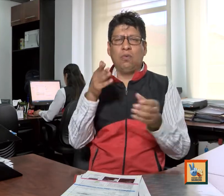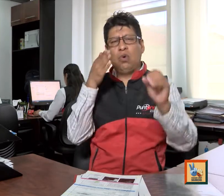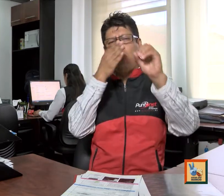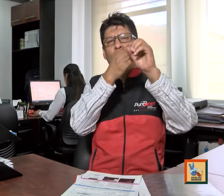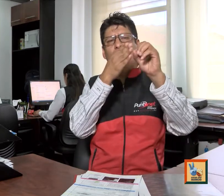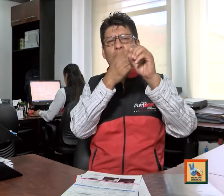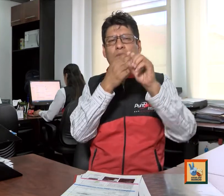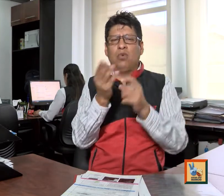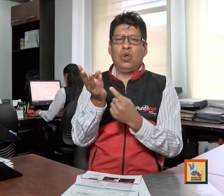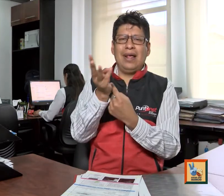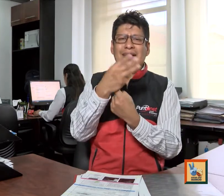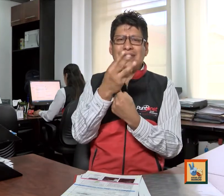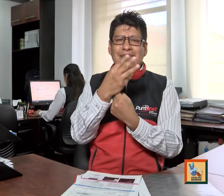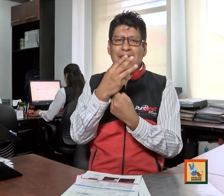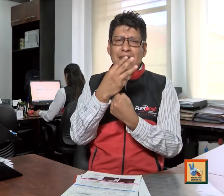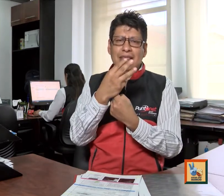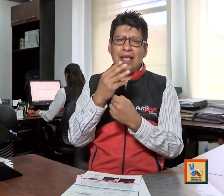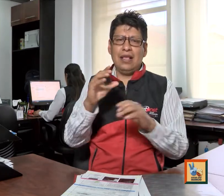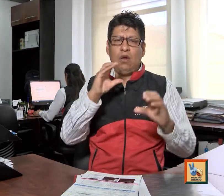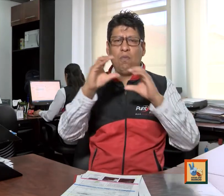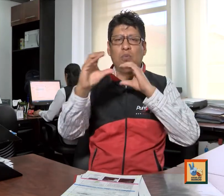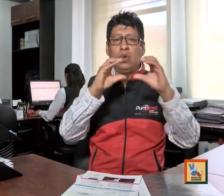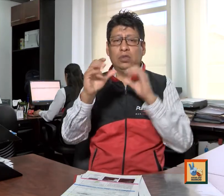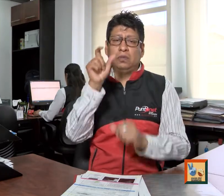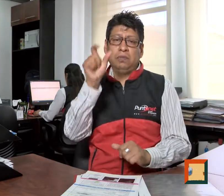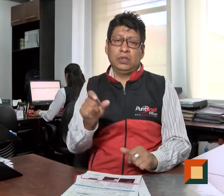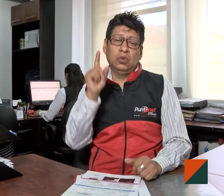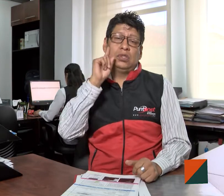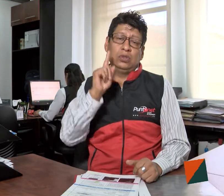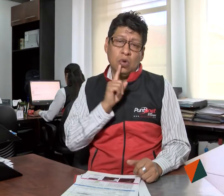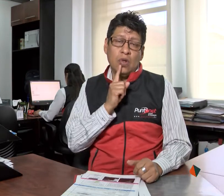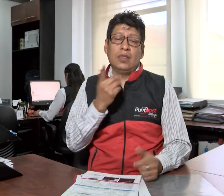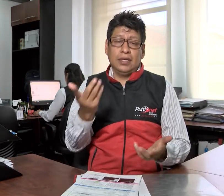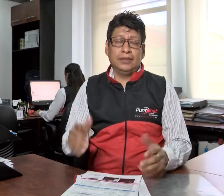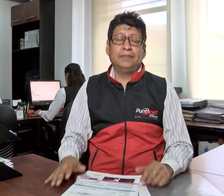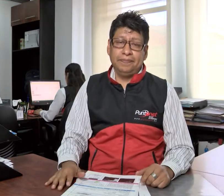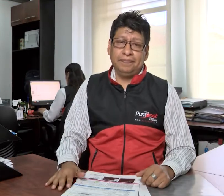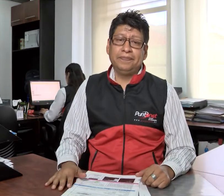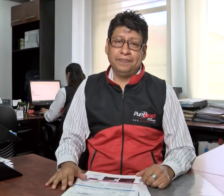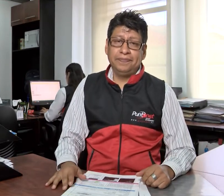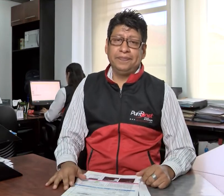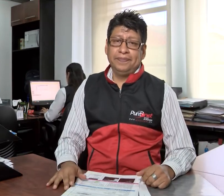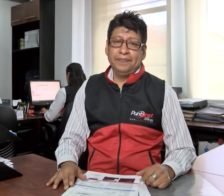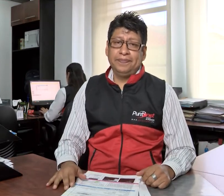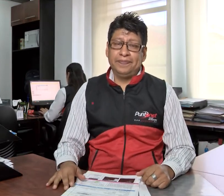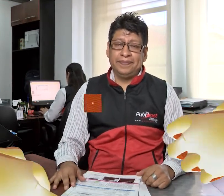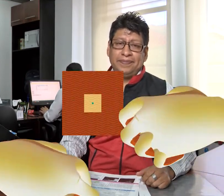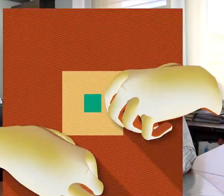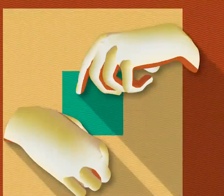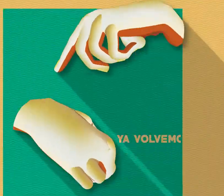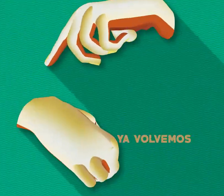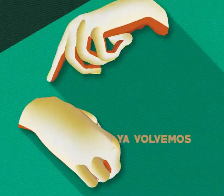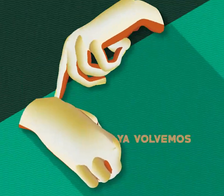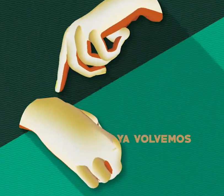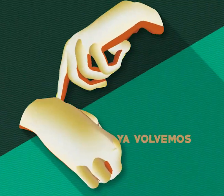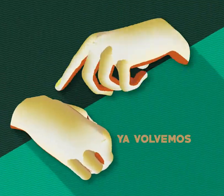en alguna asociación además que en internet puede encontrar mucha información